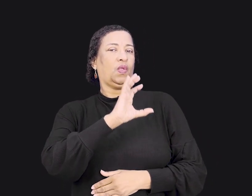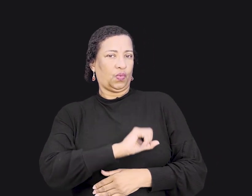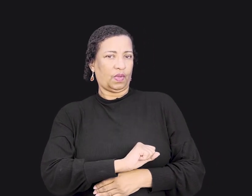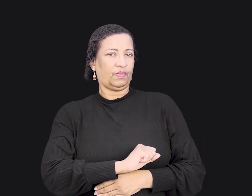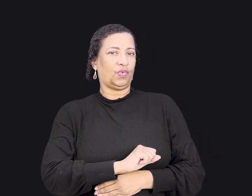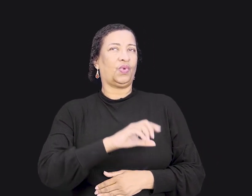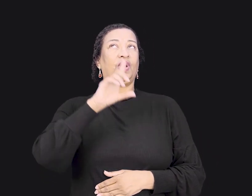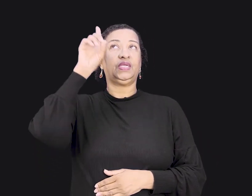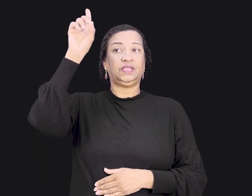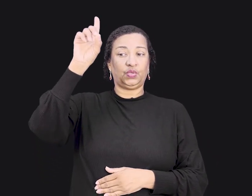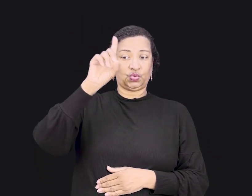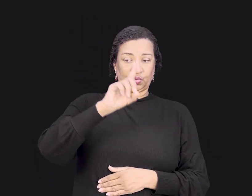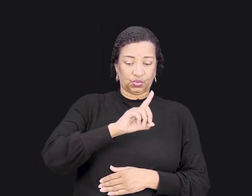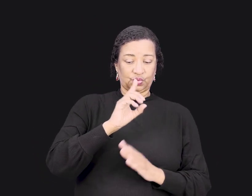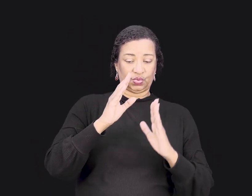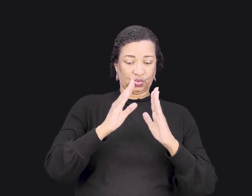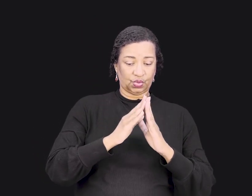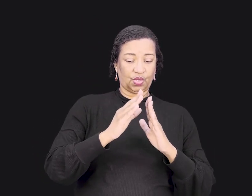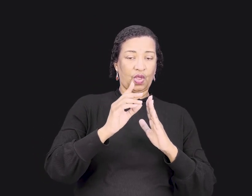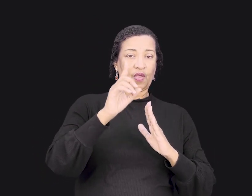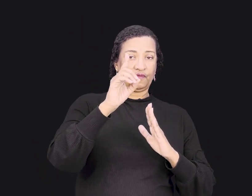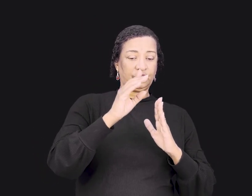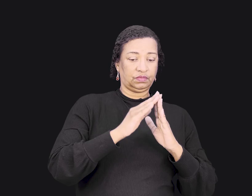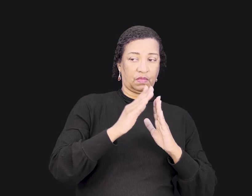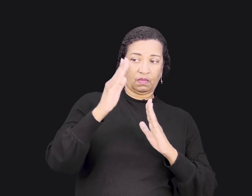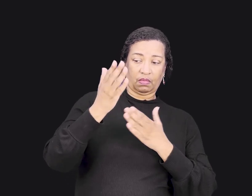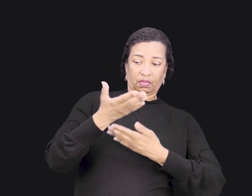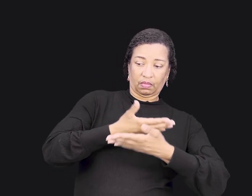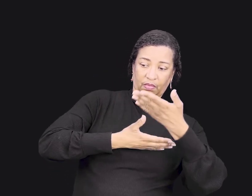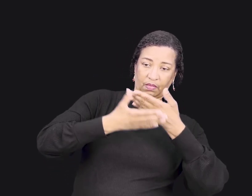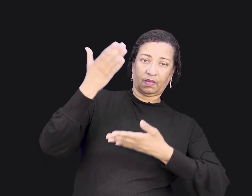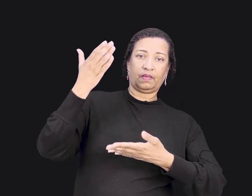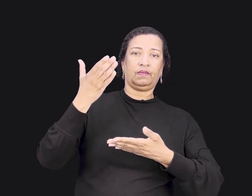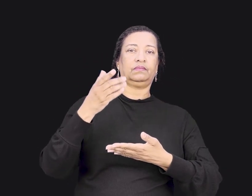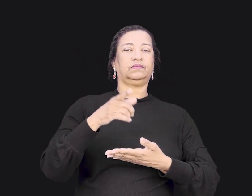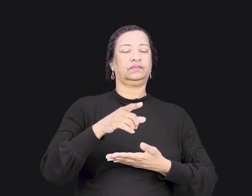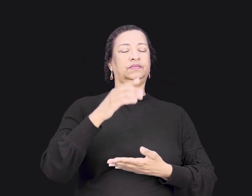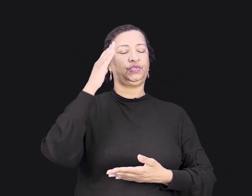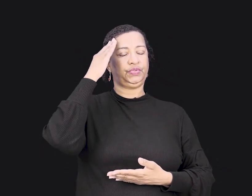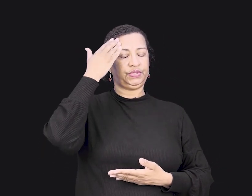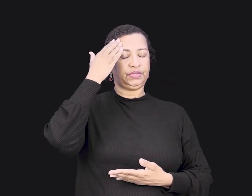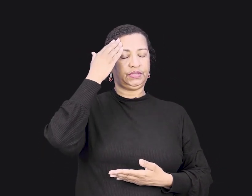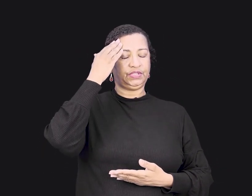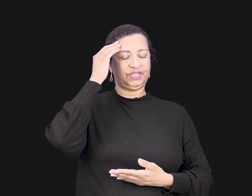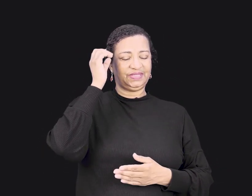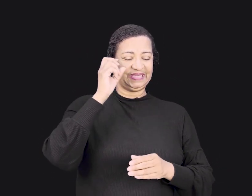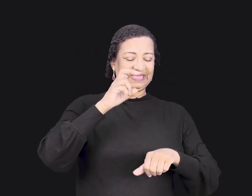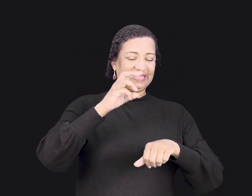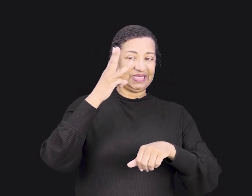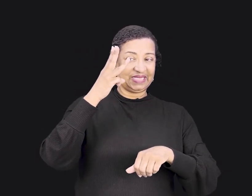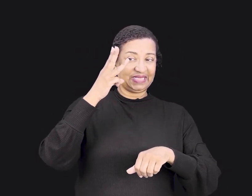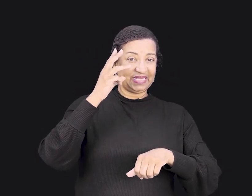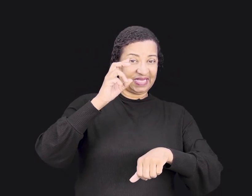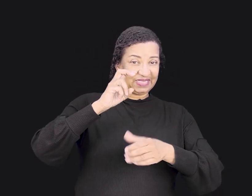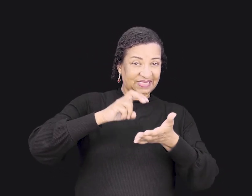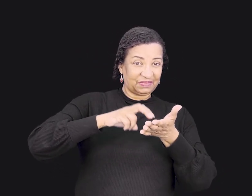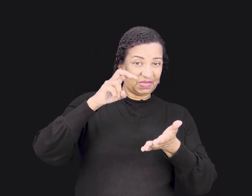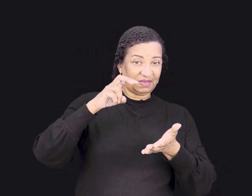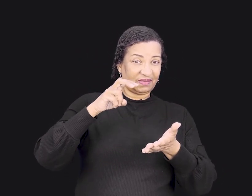você. Entendi isso num dia às 3 da manhã. Eu sabia que no dia seguinte teria que trabalhar com muita gente que não